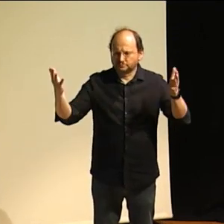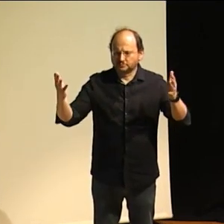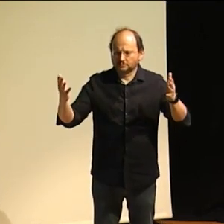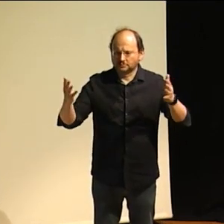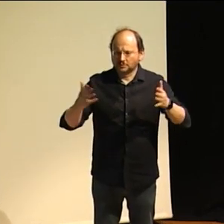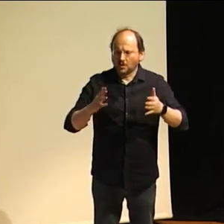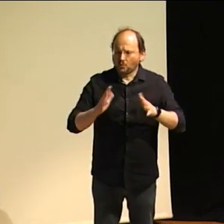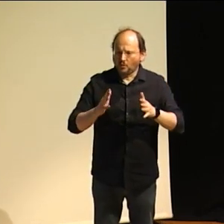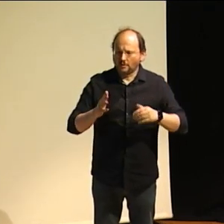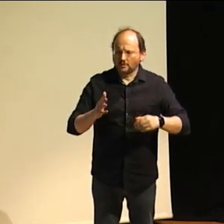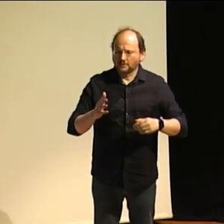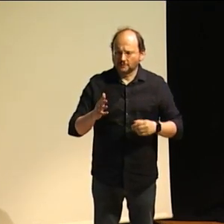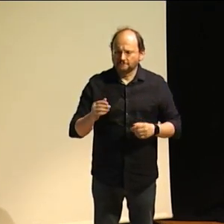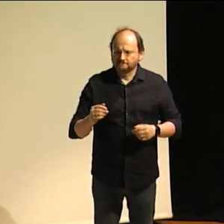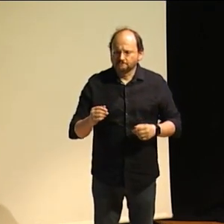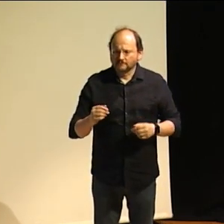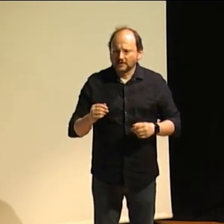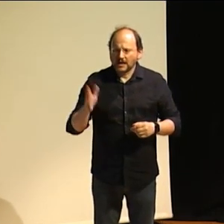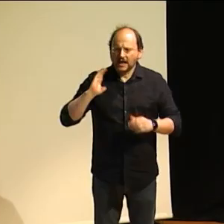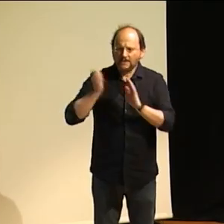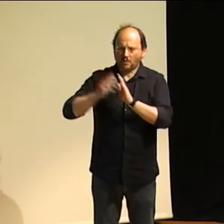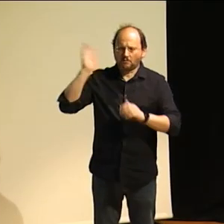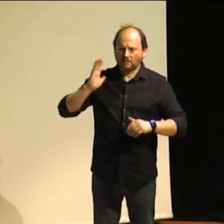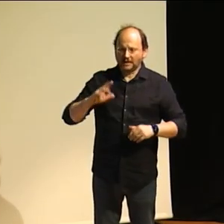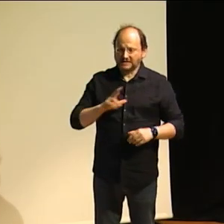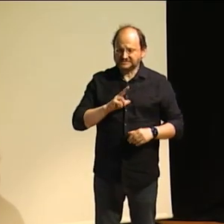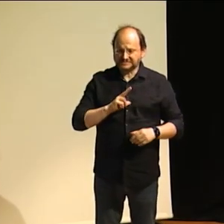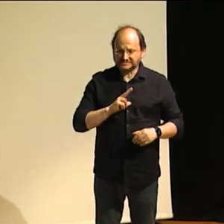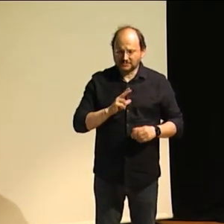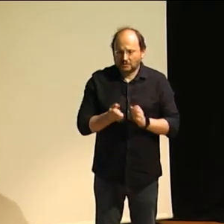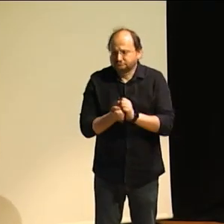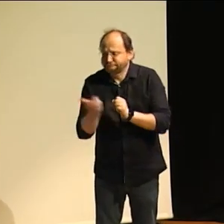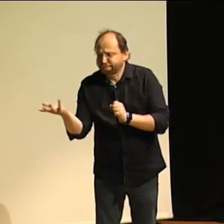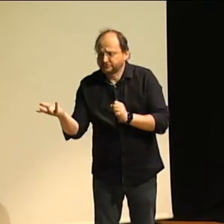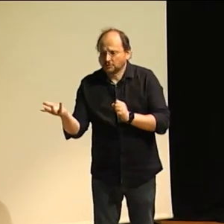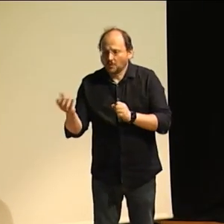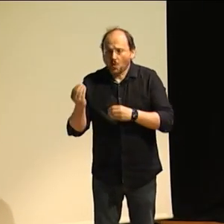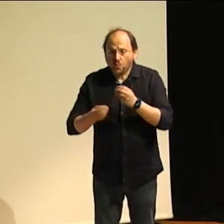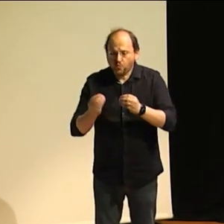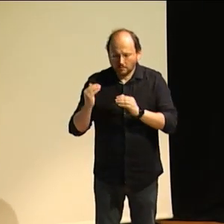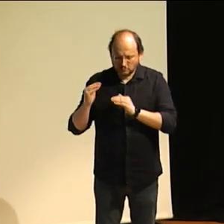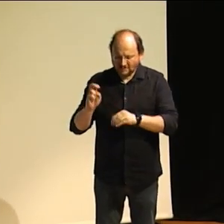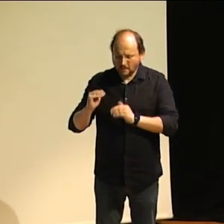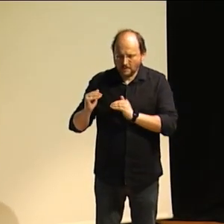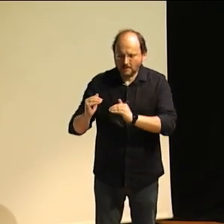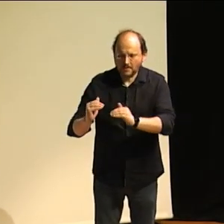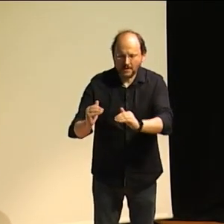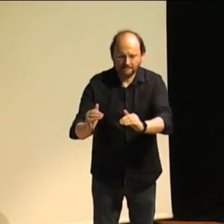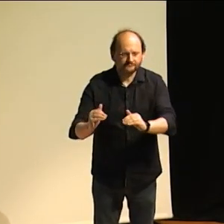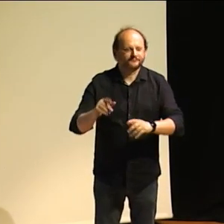Donc j'ai l'impression qu'il y a un signe racine, on va dire, et que progressivement, il a évolué. Est-ce que déjà, à l'époque, il y